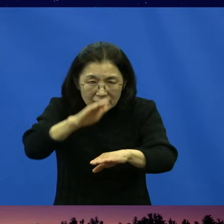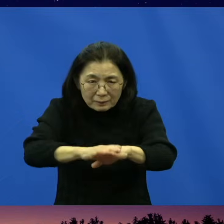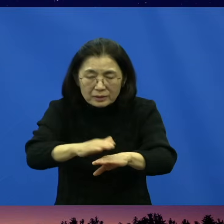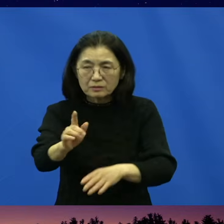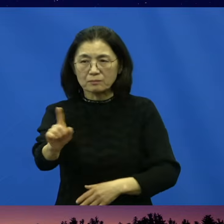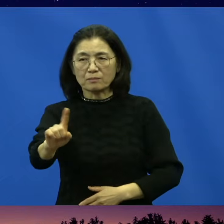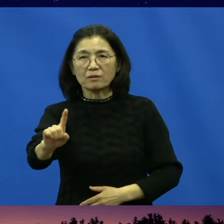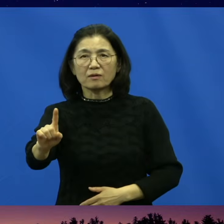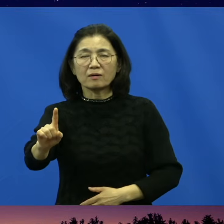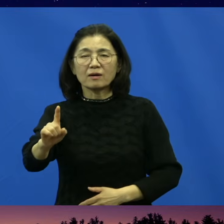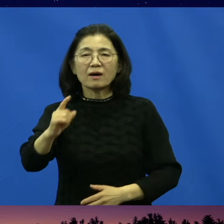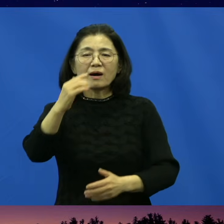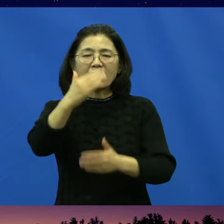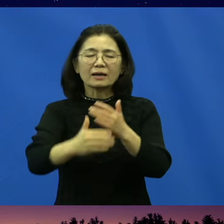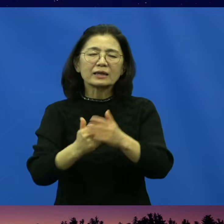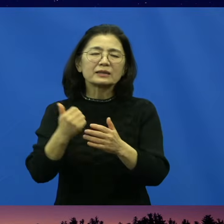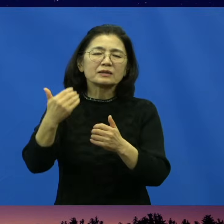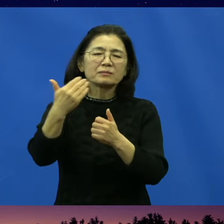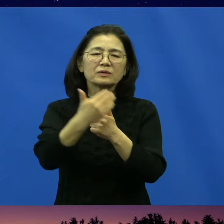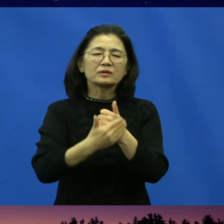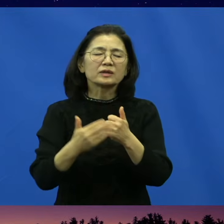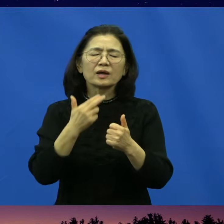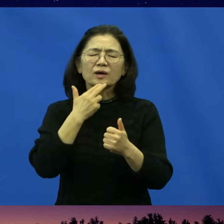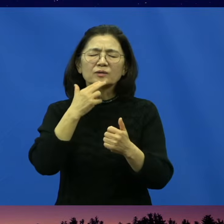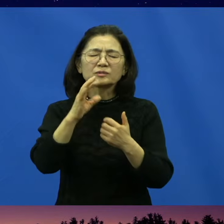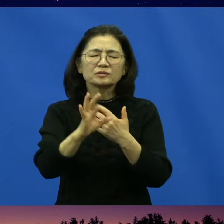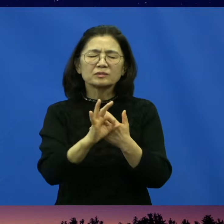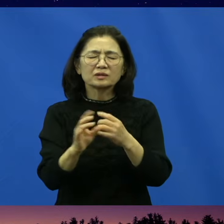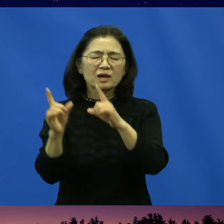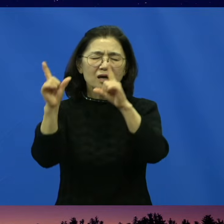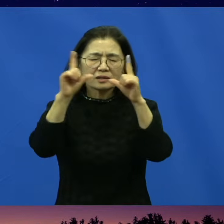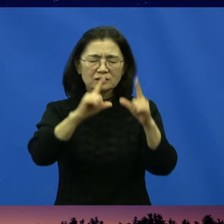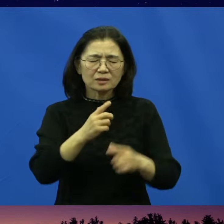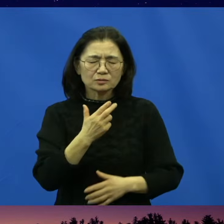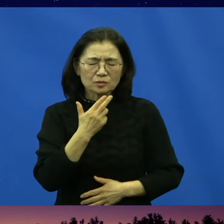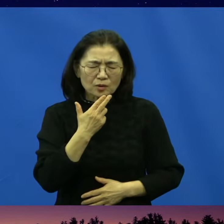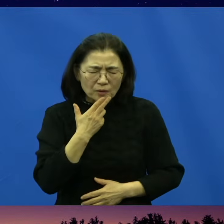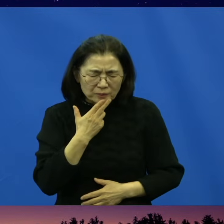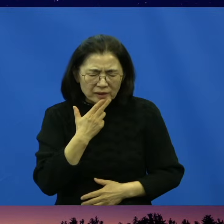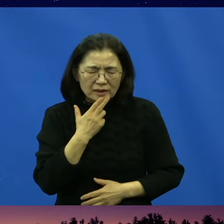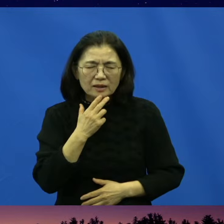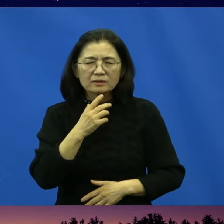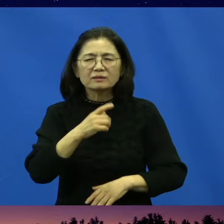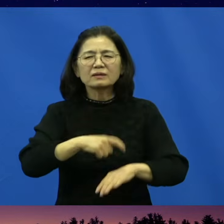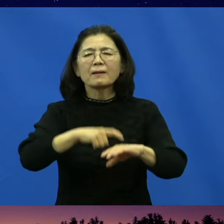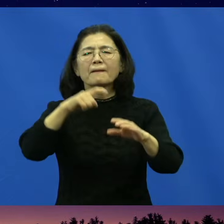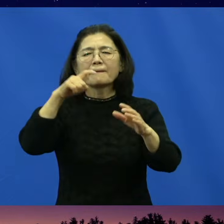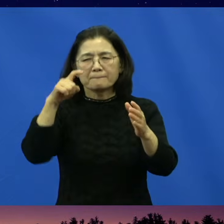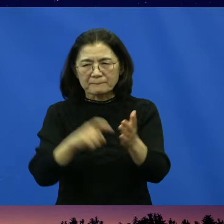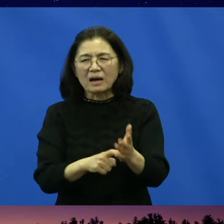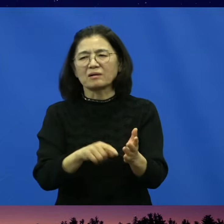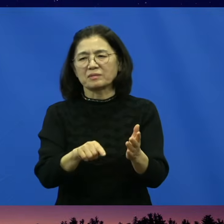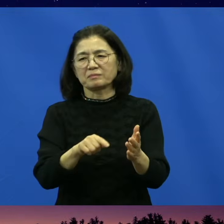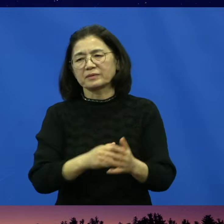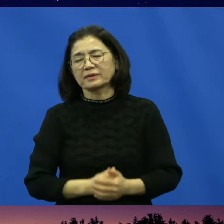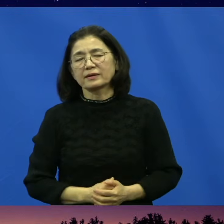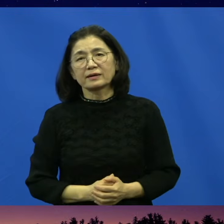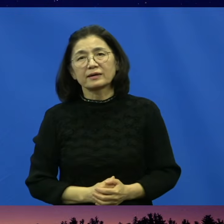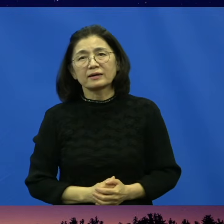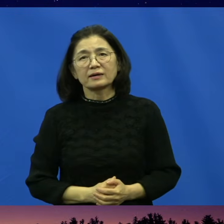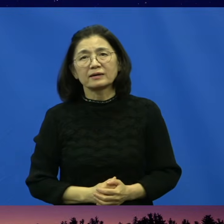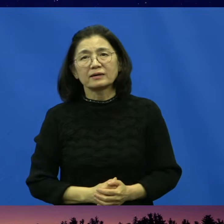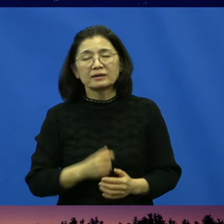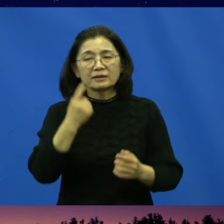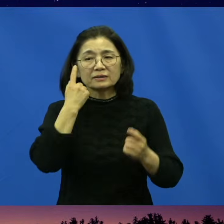내가 하나님의 은혜 아니면 살 수 없다고 고백하는 그 마음이라는 것입니다. 여러분,